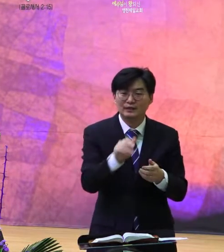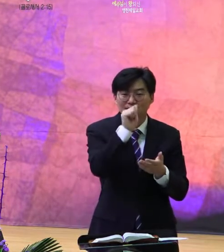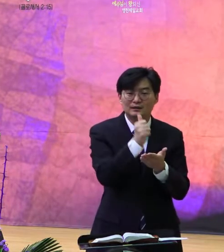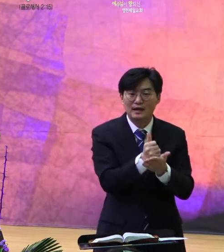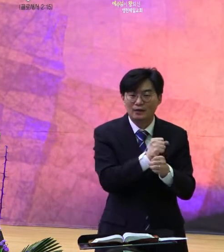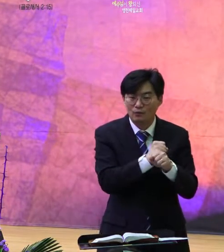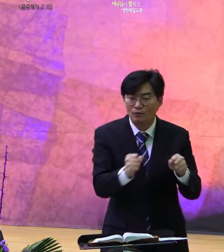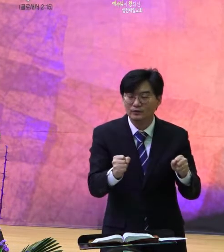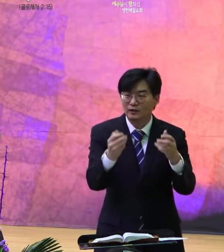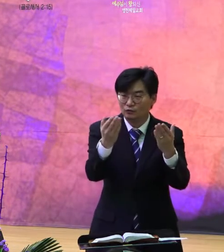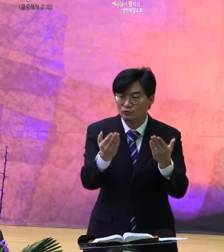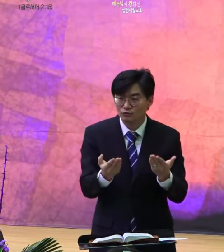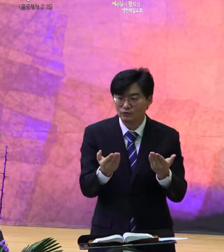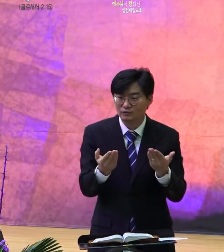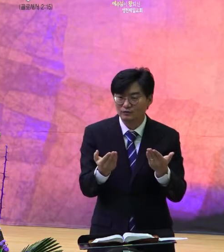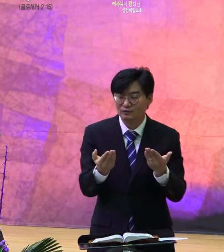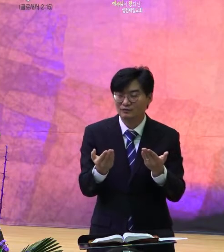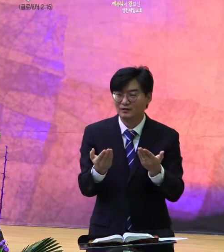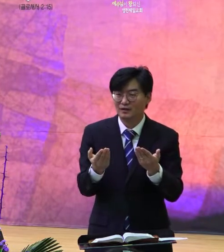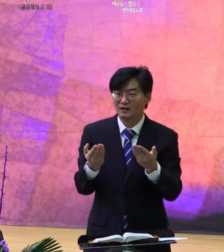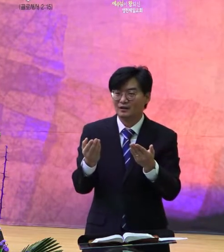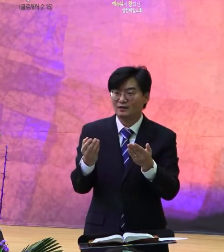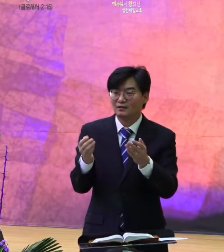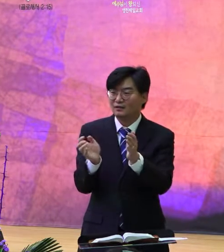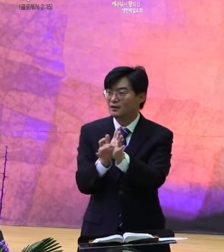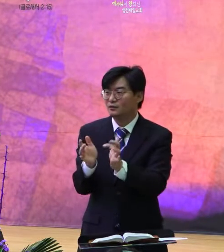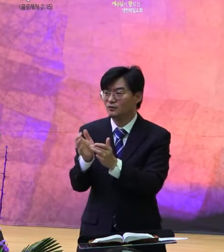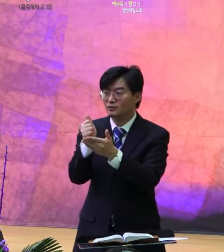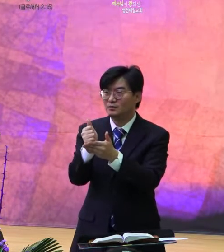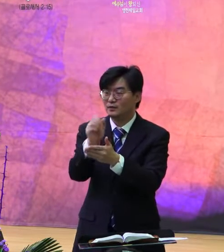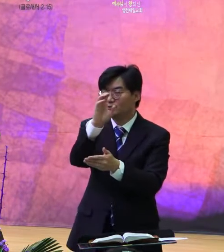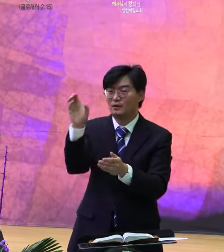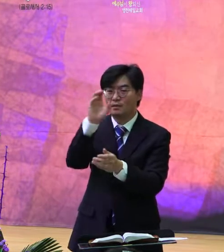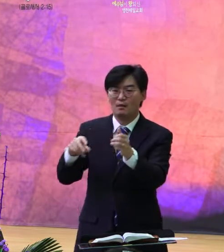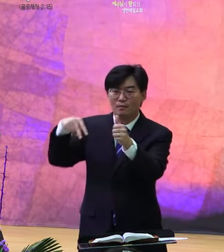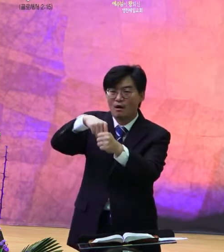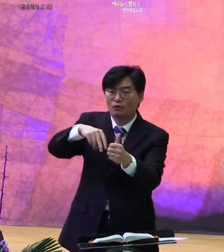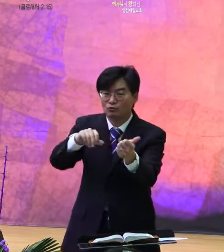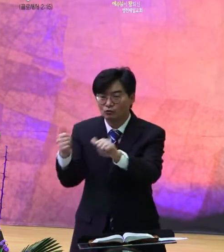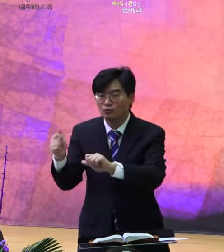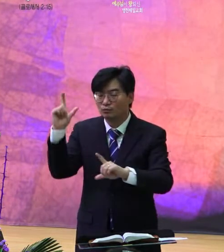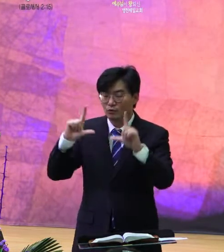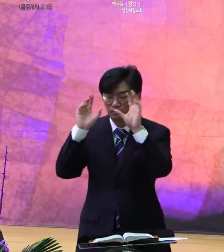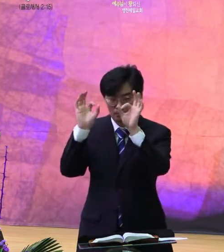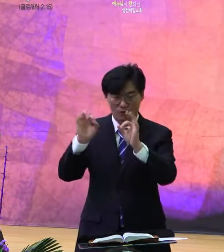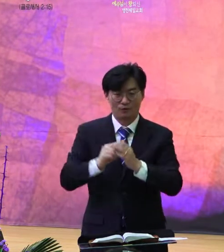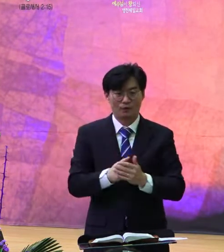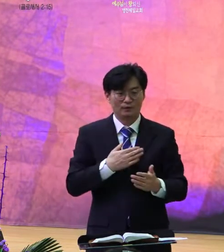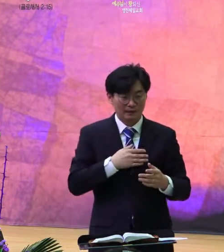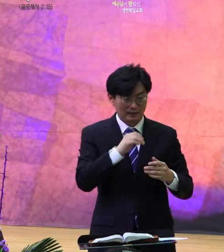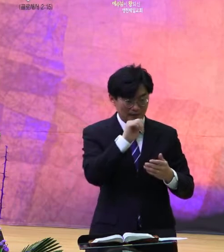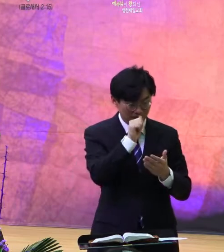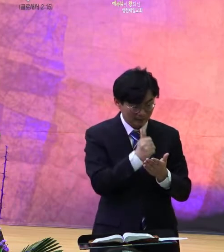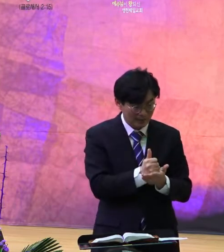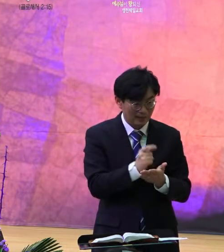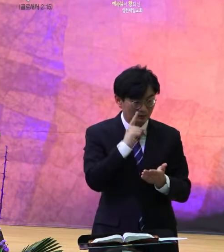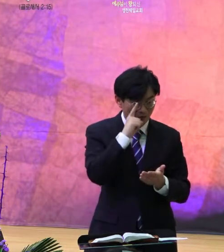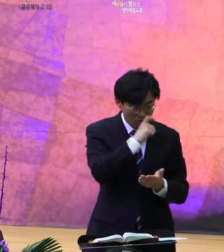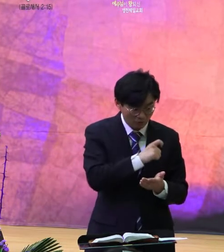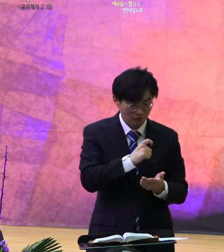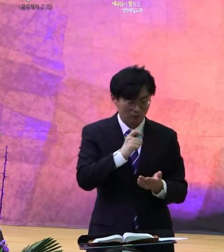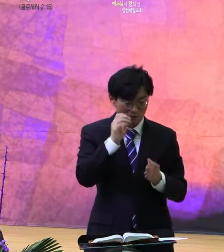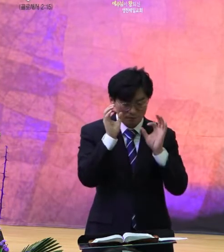십자가를 지고 도살당할 양같이 아무 말 없이 묵묵히 그 십자가의 모든 고초를